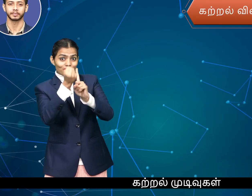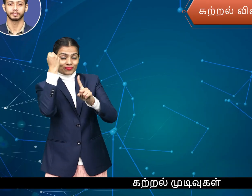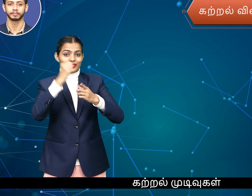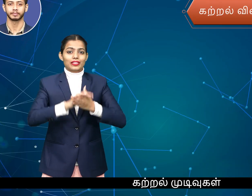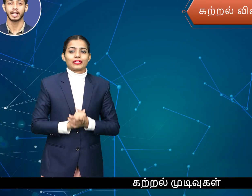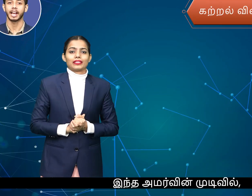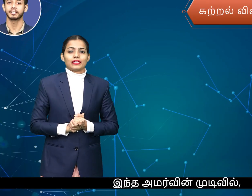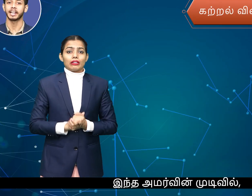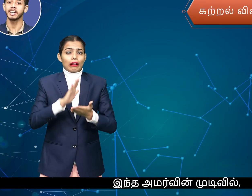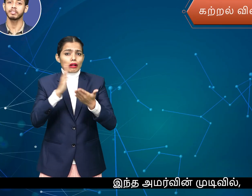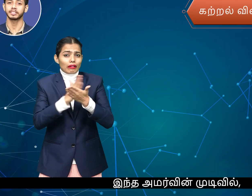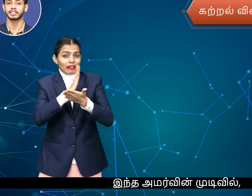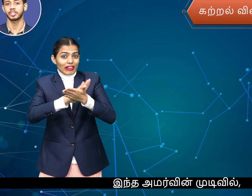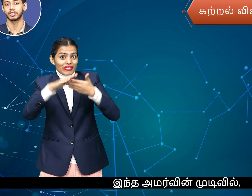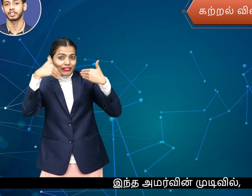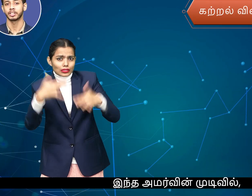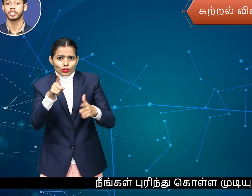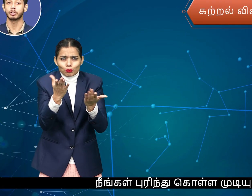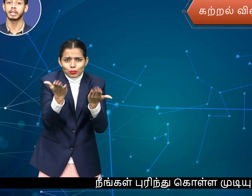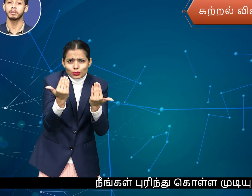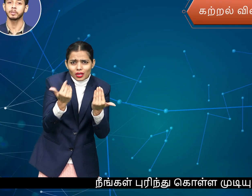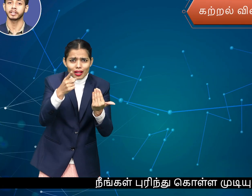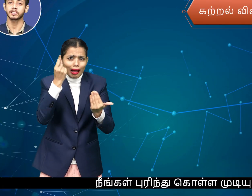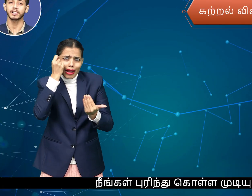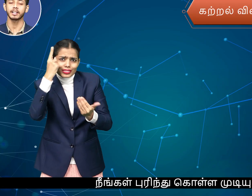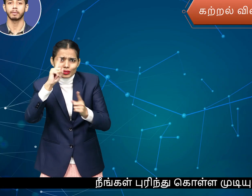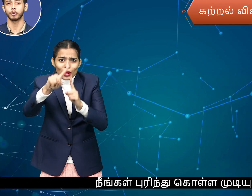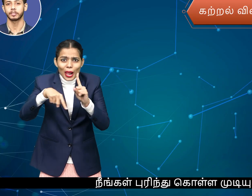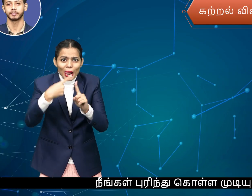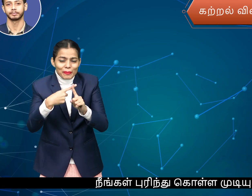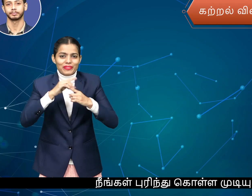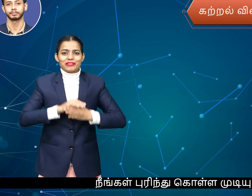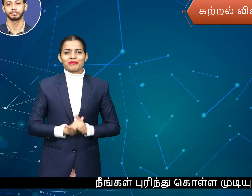கற்றுக்கொள்வீர்கள். இந்த அமர்வின் முடிவில் நீங்கள் புரிந்து கொள்ள முடியும்.